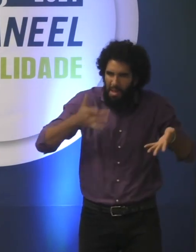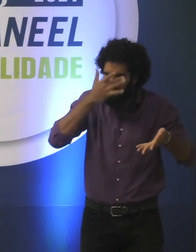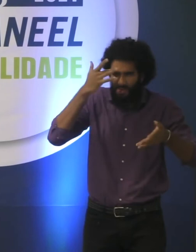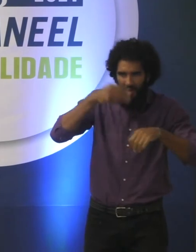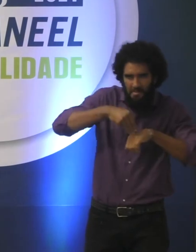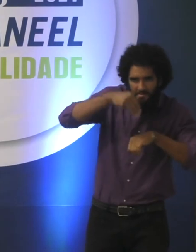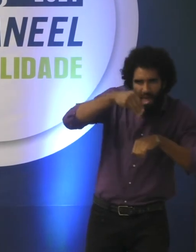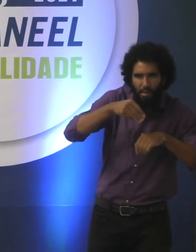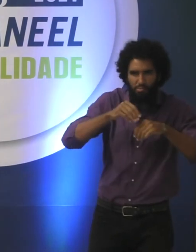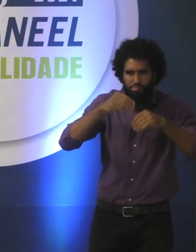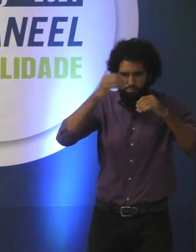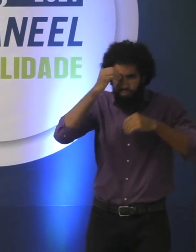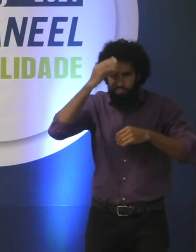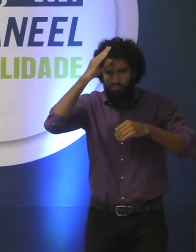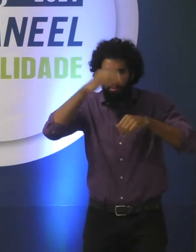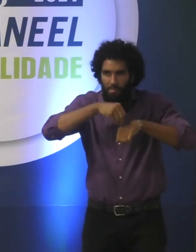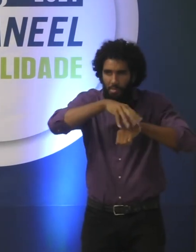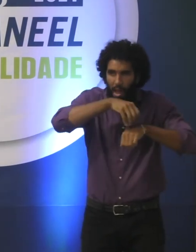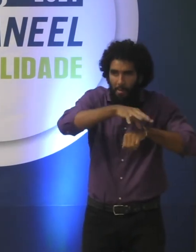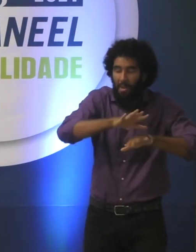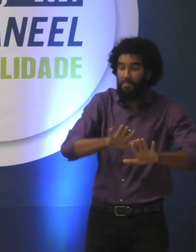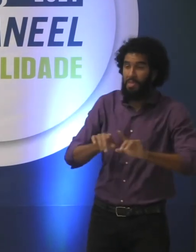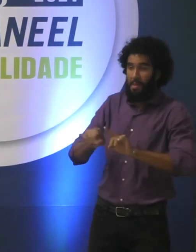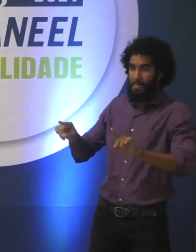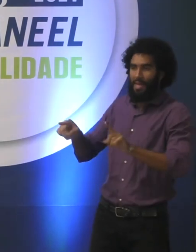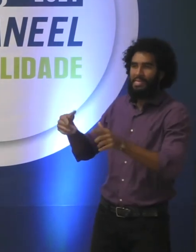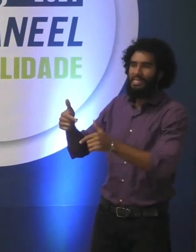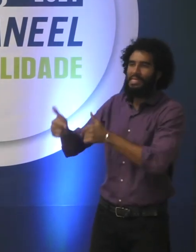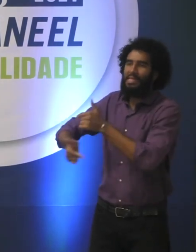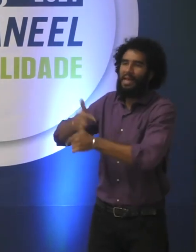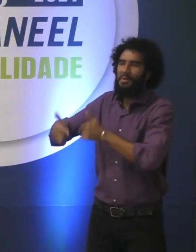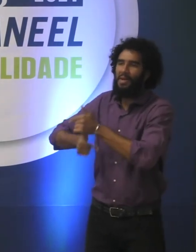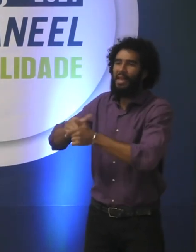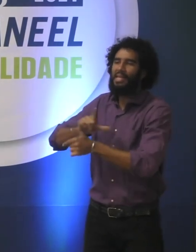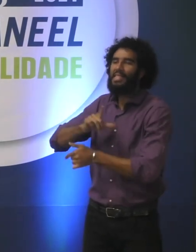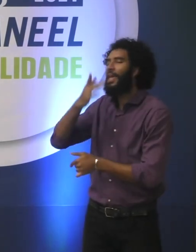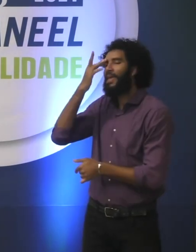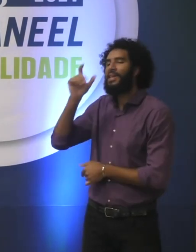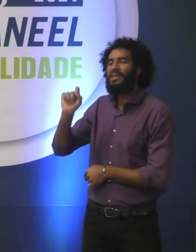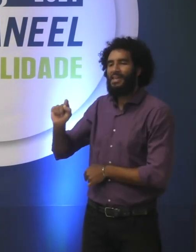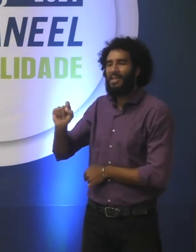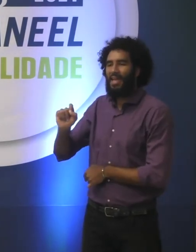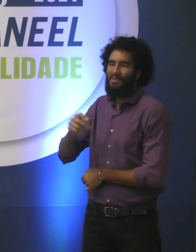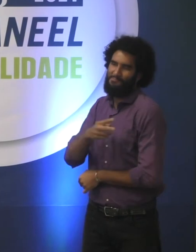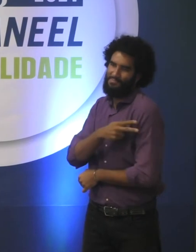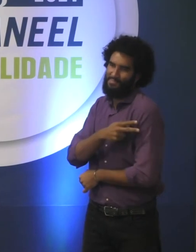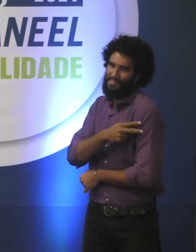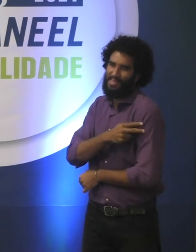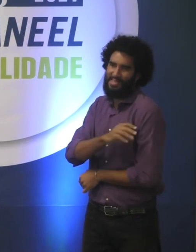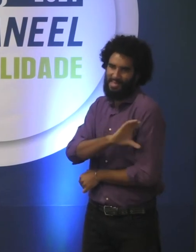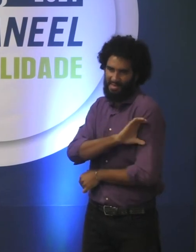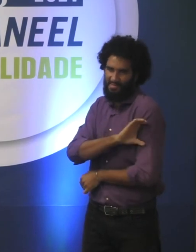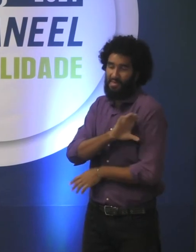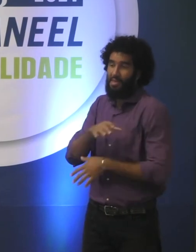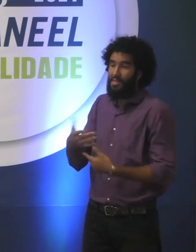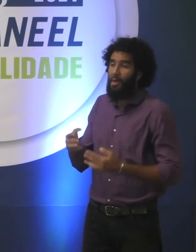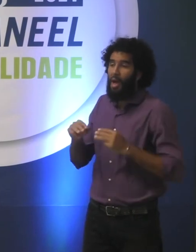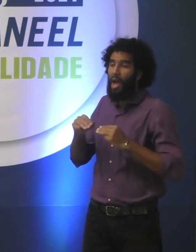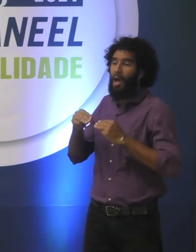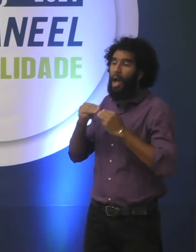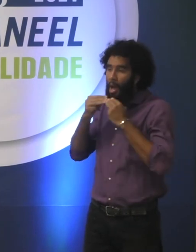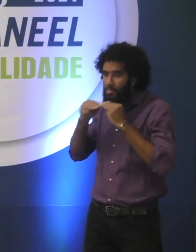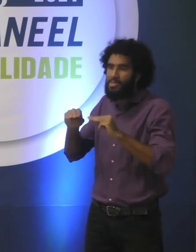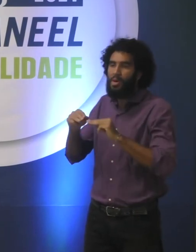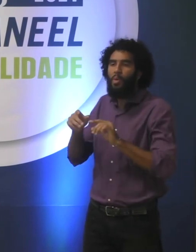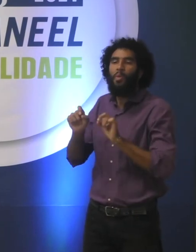os guias, e quando a gente começa a trabalhar, a gente tem os chefes, né? Então, a missão dos superintendentes da ANEEL